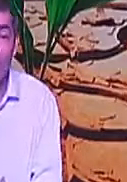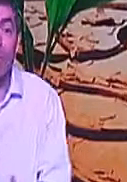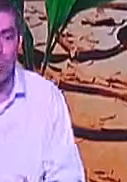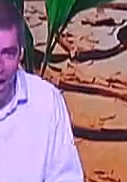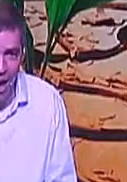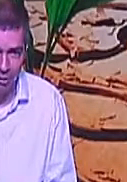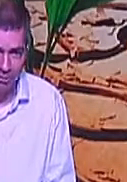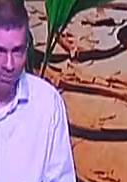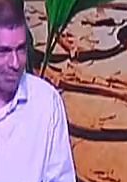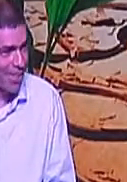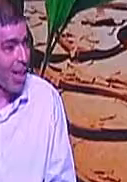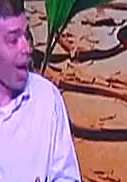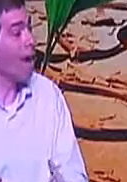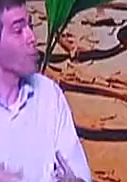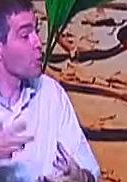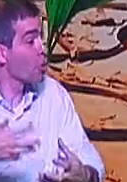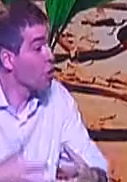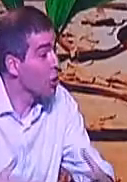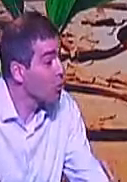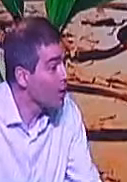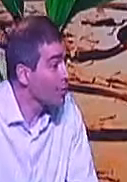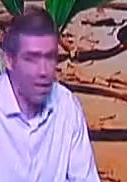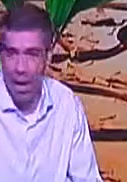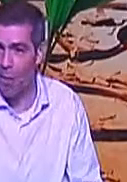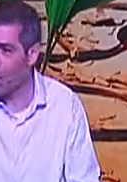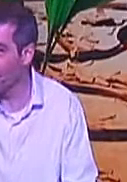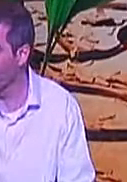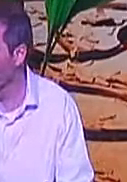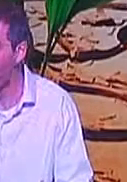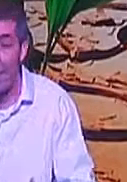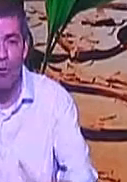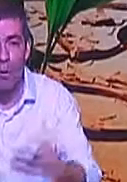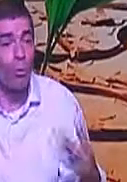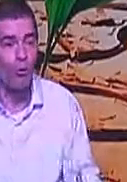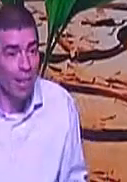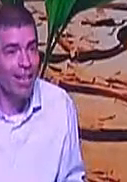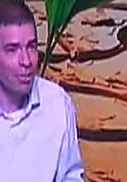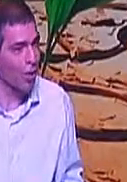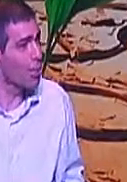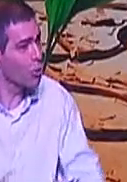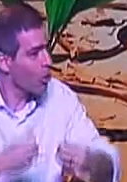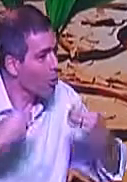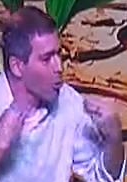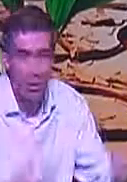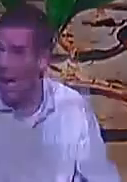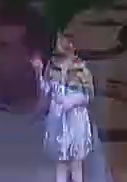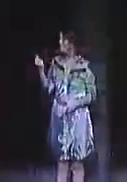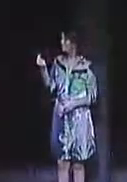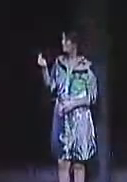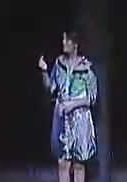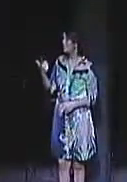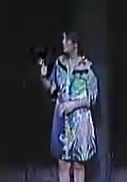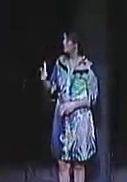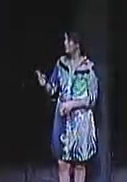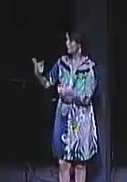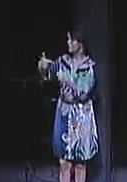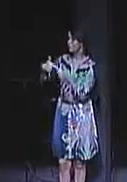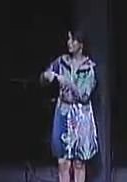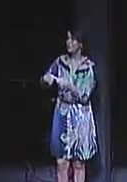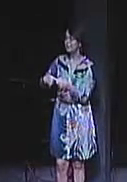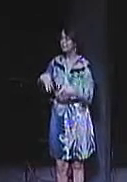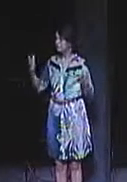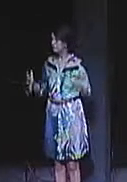poder pôr no carro a pessoa encheu o tanque do carro pra ele e ficou muito feliz com o que puxa agora tem um carro posso ir pra lá e